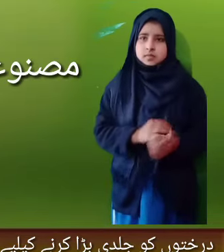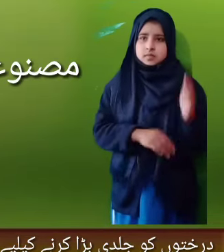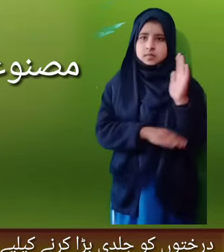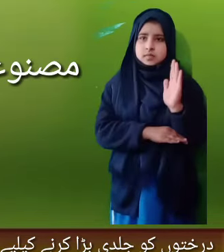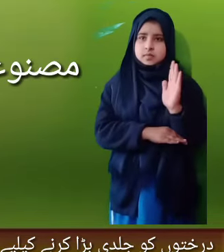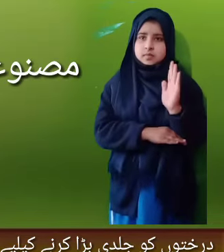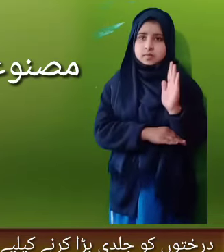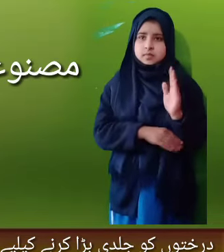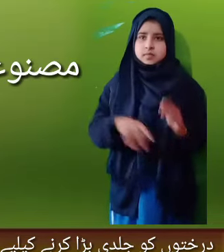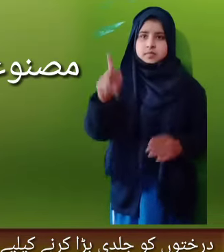दरख्तों को